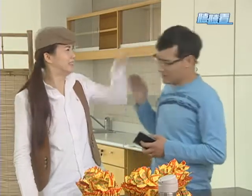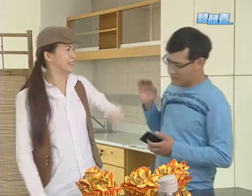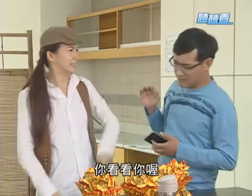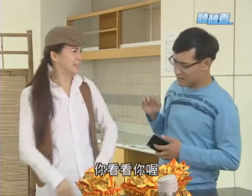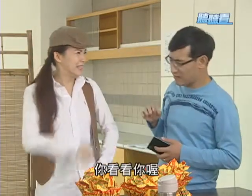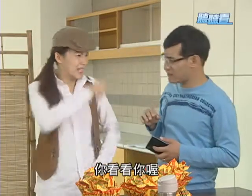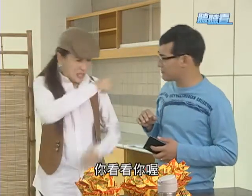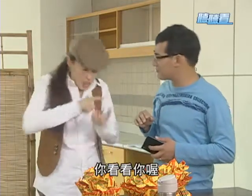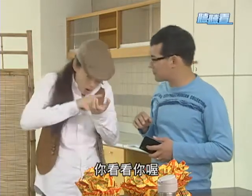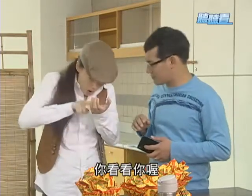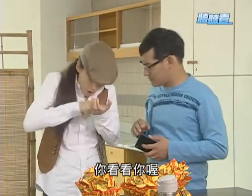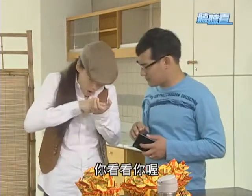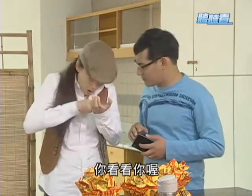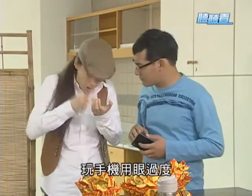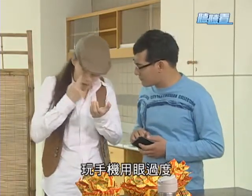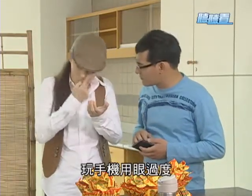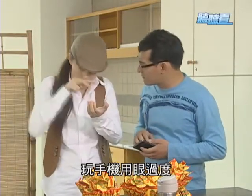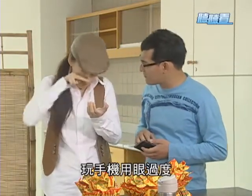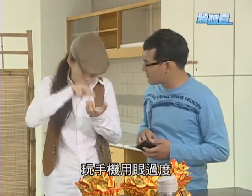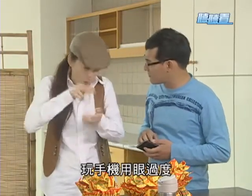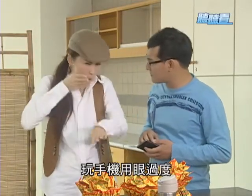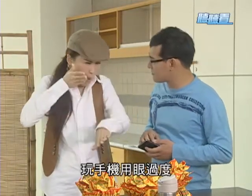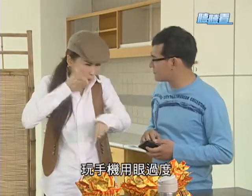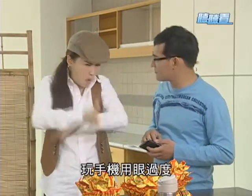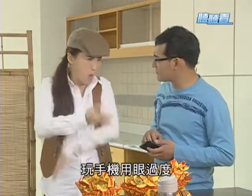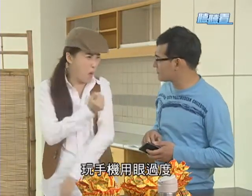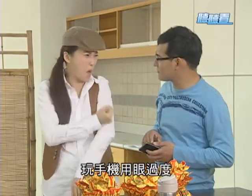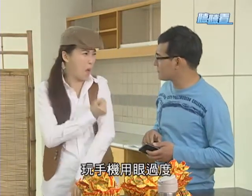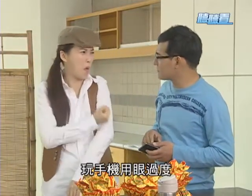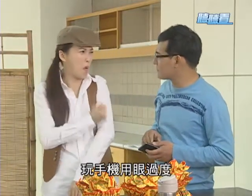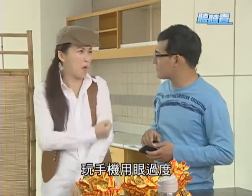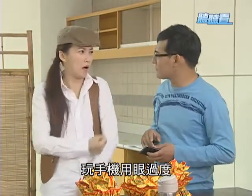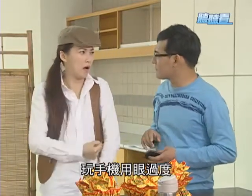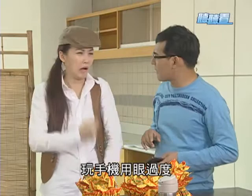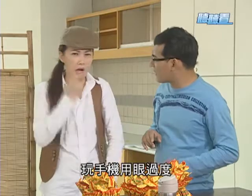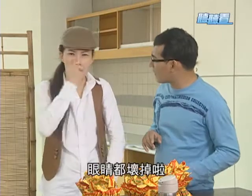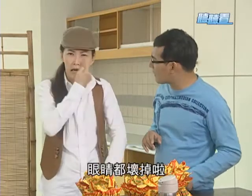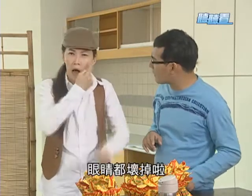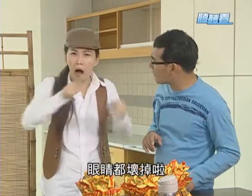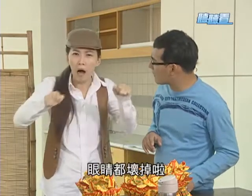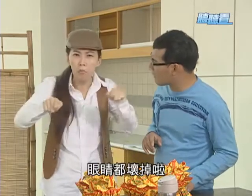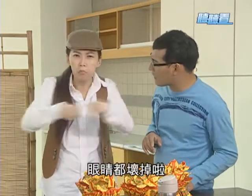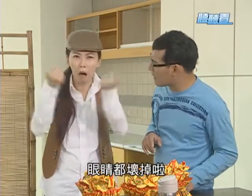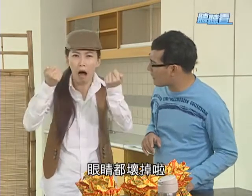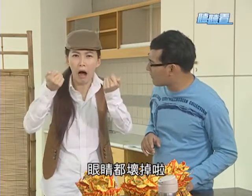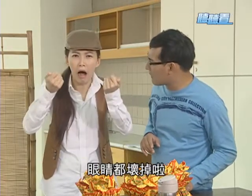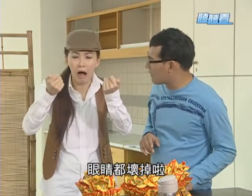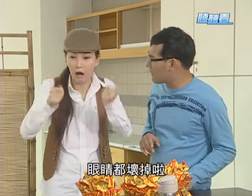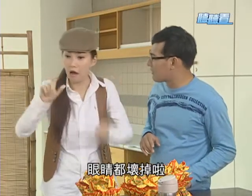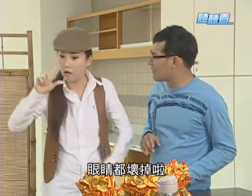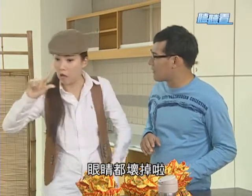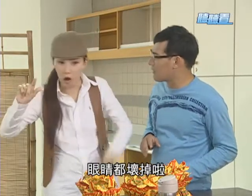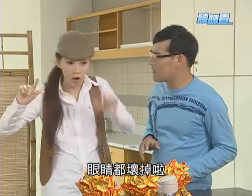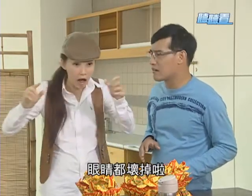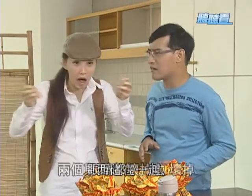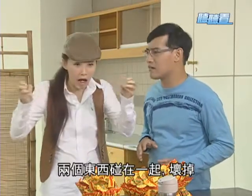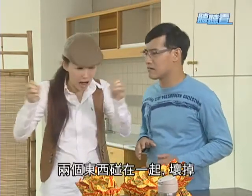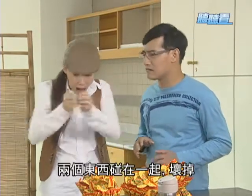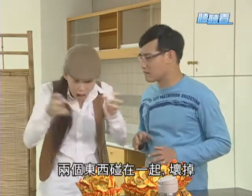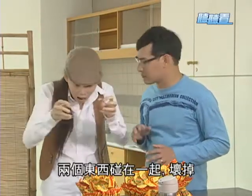你看看你哦，玩手机啊，用眼过度，眼睛啊都坏掉啦。两个东西碰在